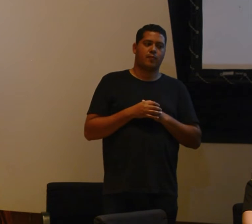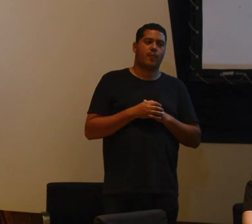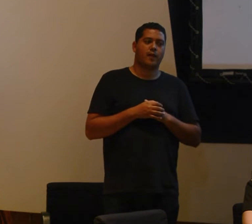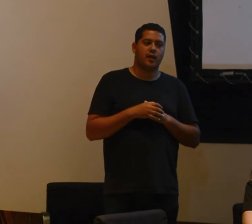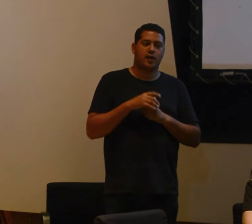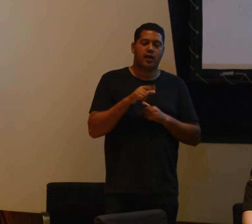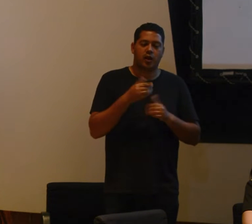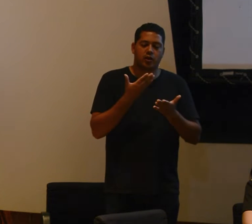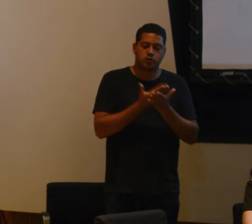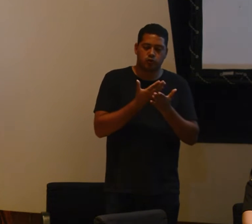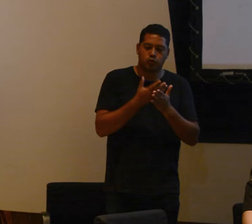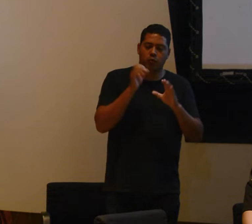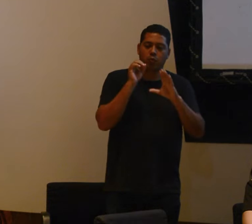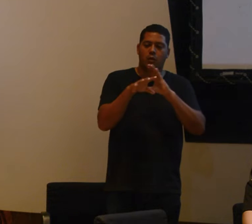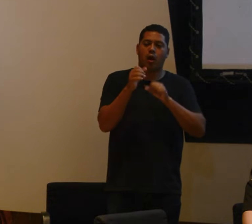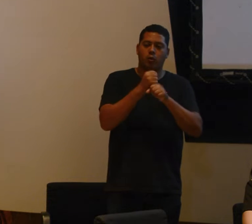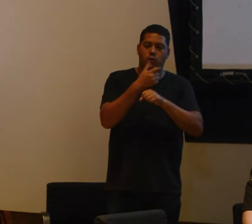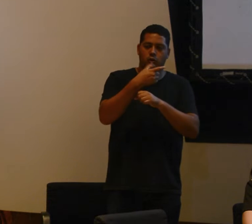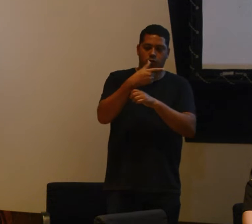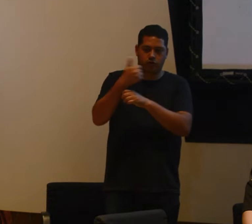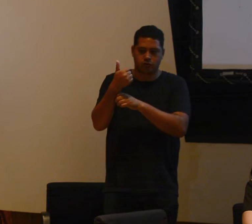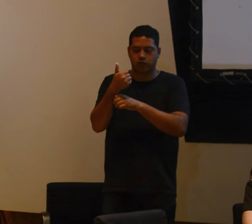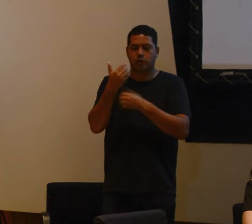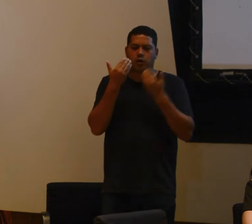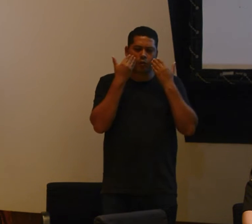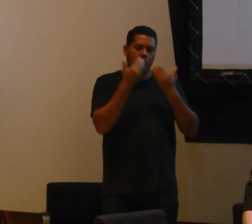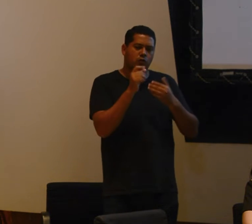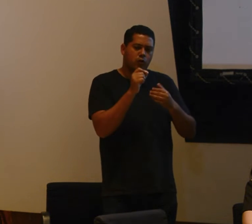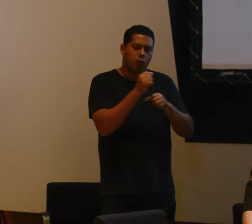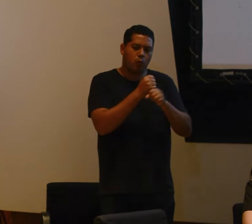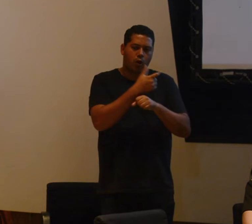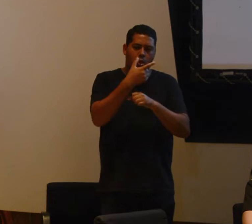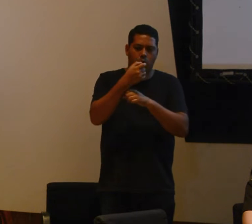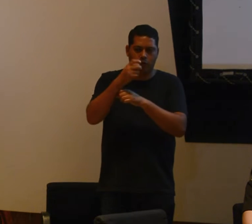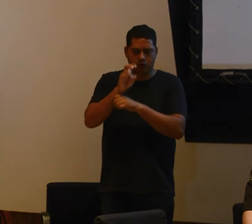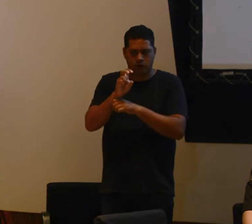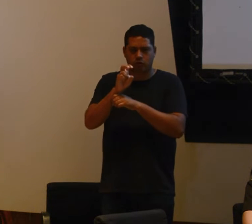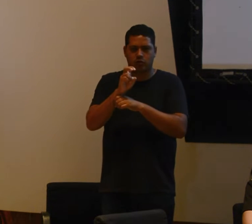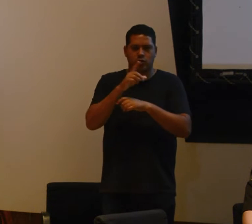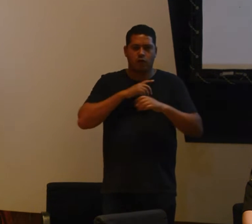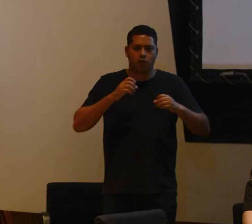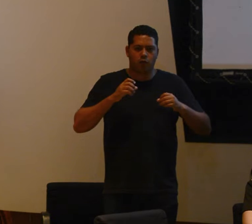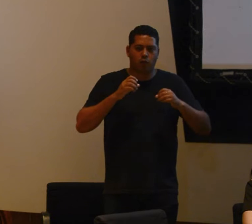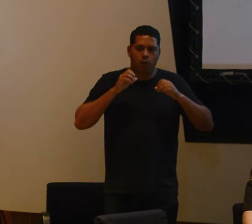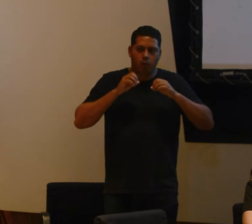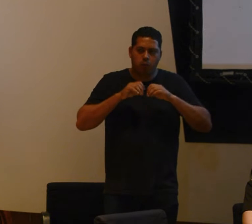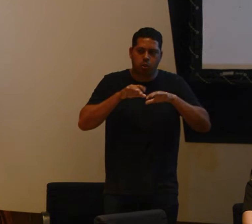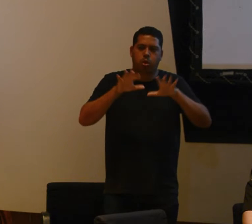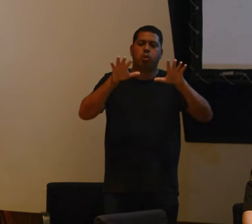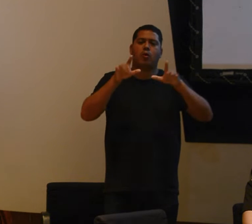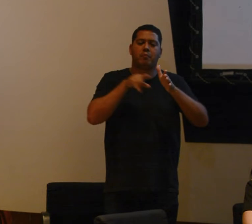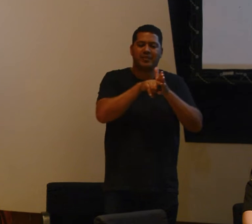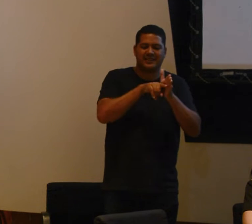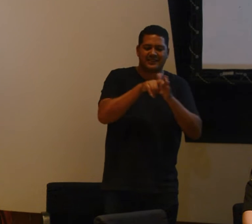Esse estudo ele foi publicado em 2021 e ele mostra que em 2005 teve um boom em questão das pesquisas, em que está